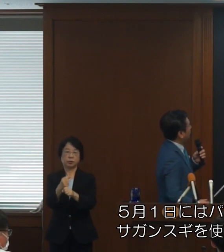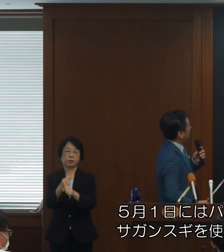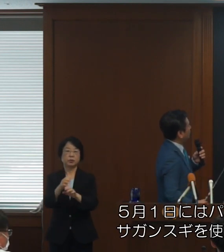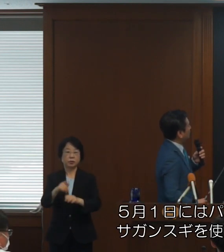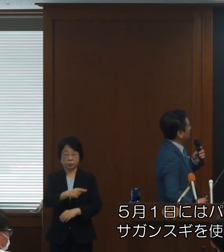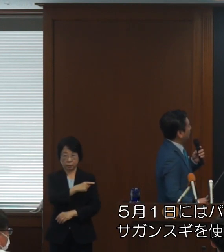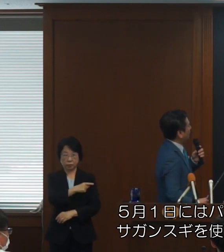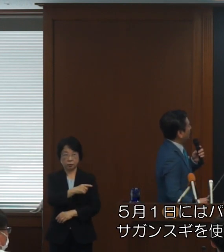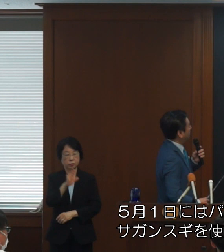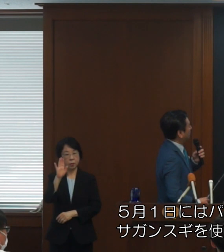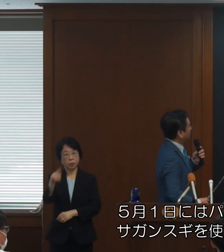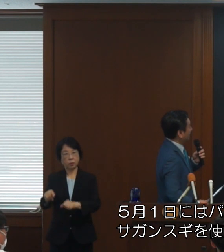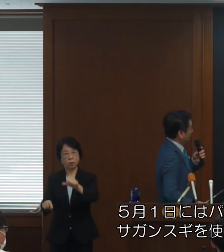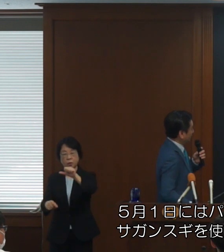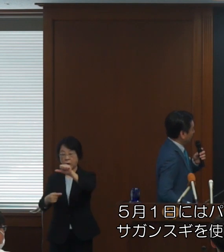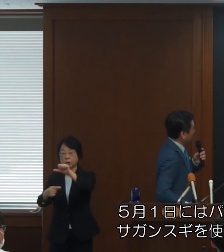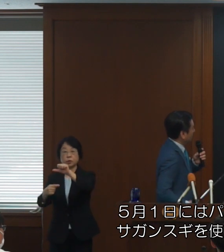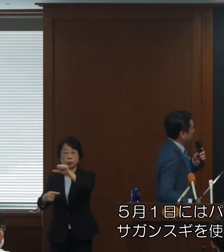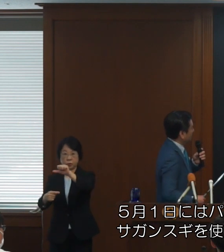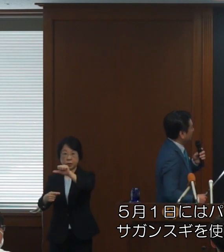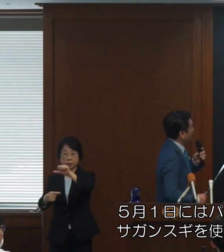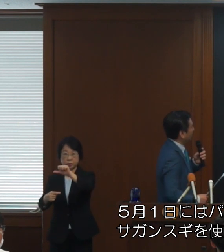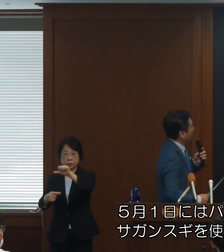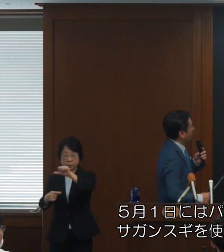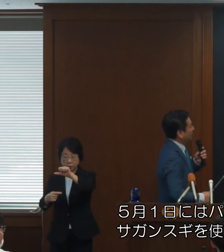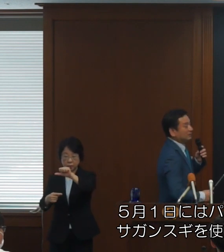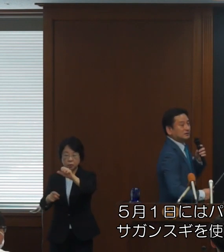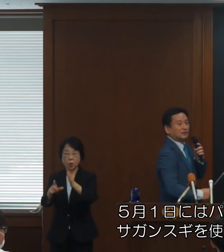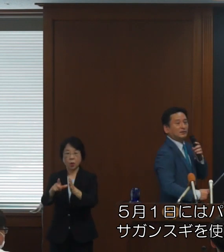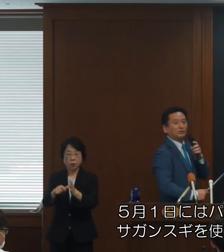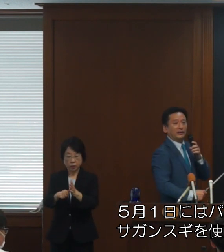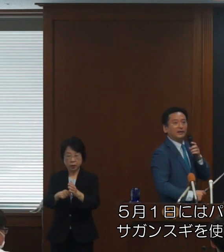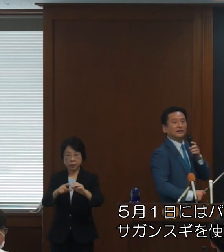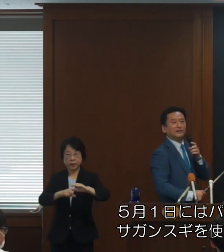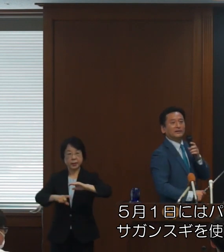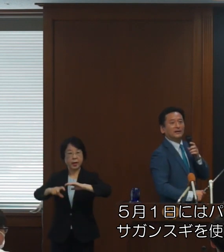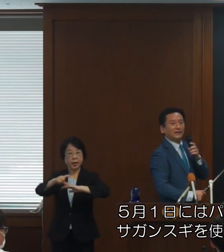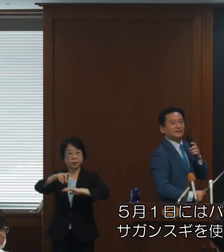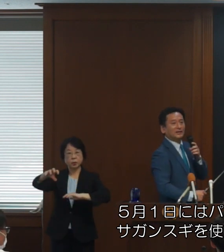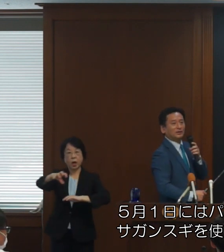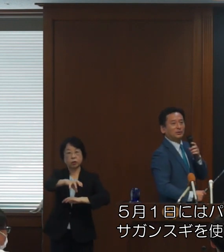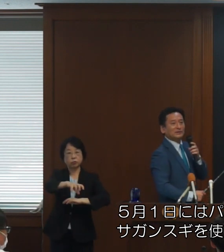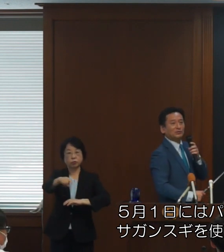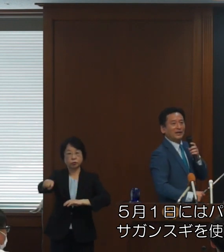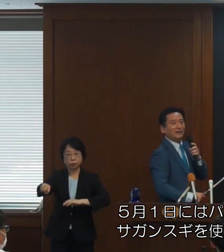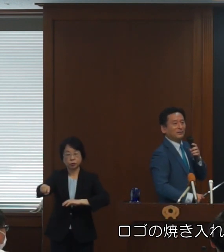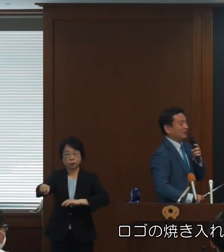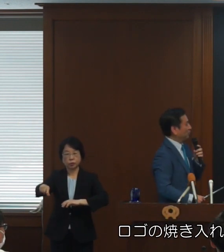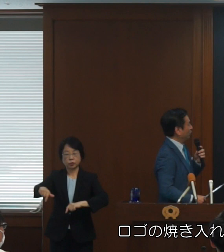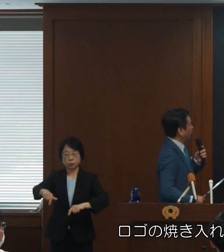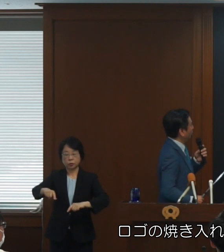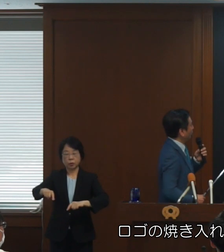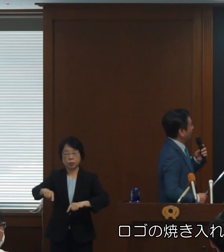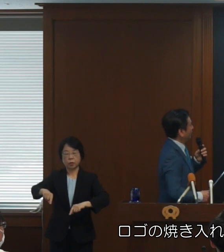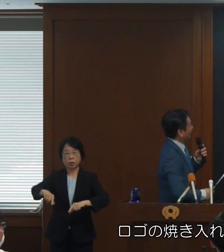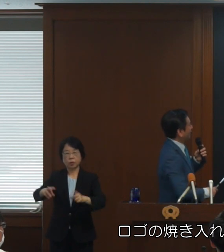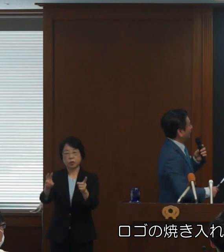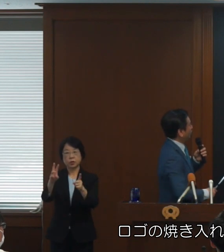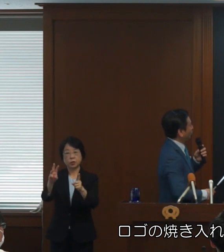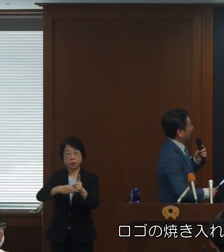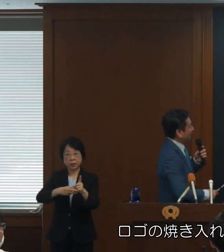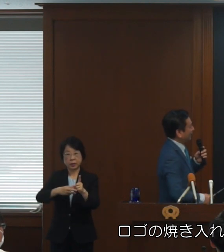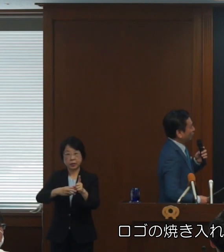5月1日にはパークテラスに使って使ってるのかなはい使っておりますのでこの